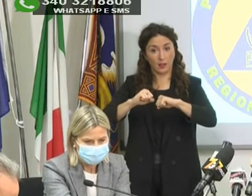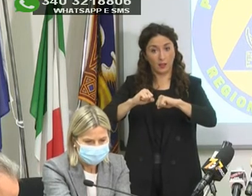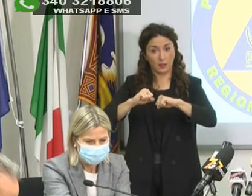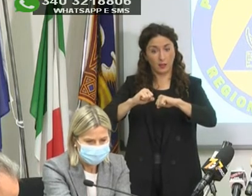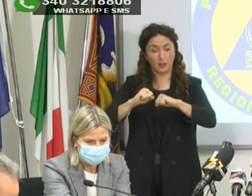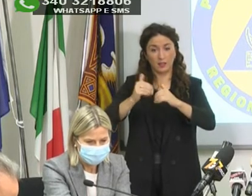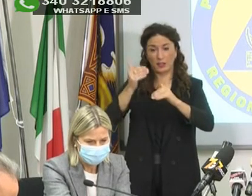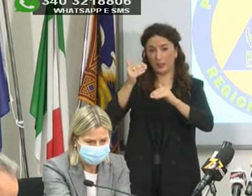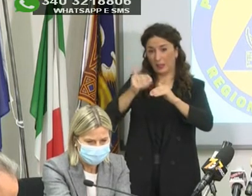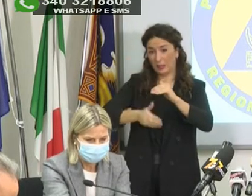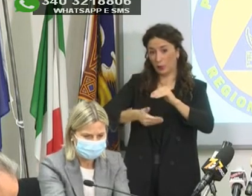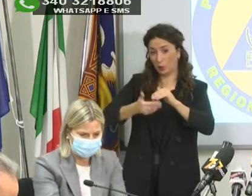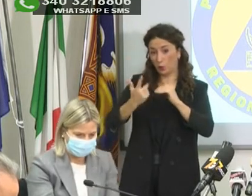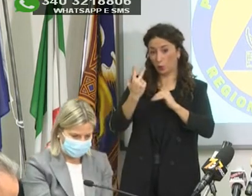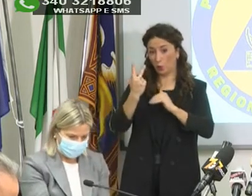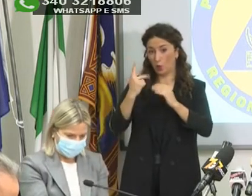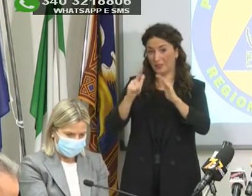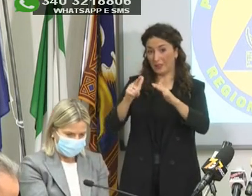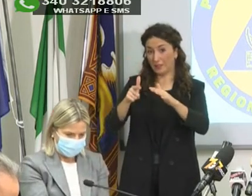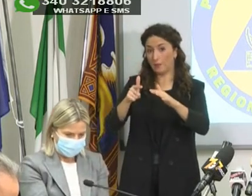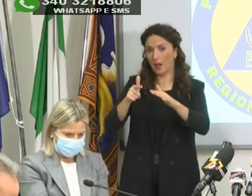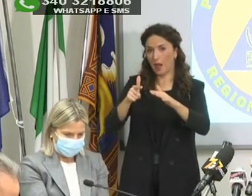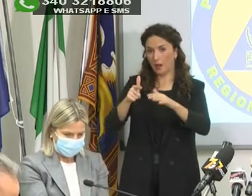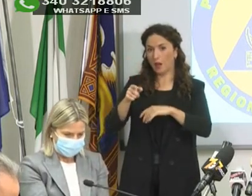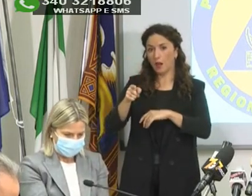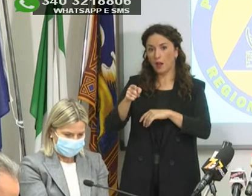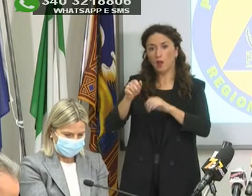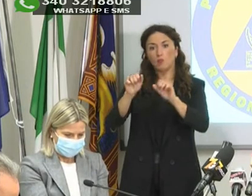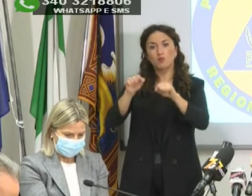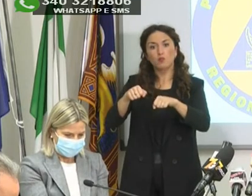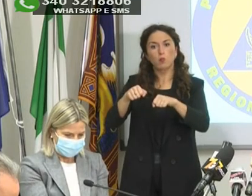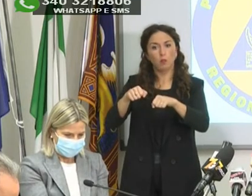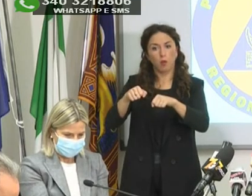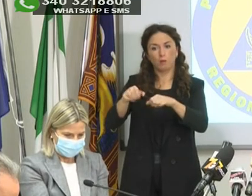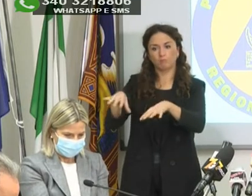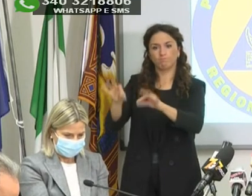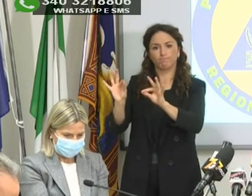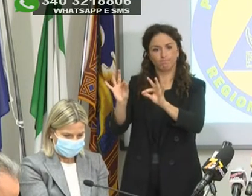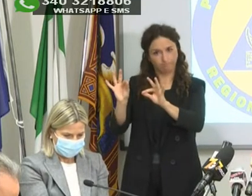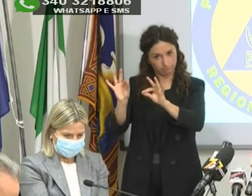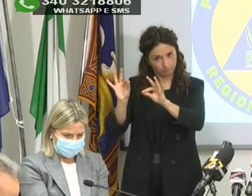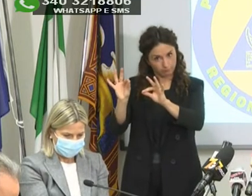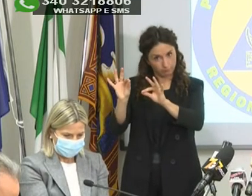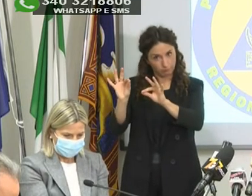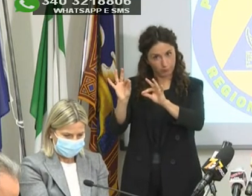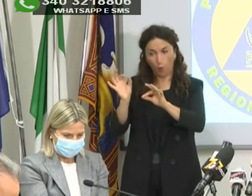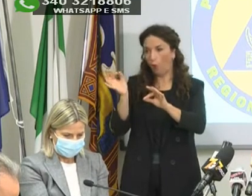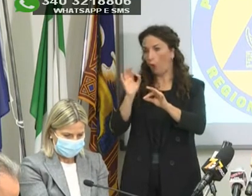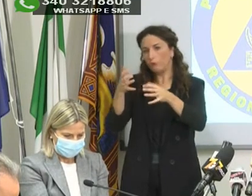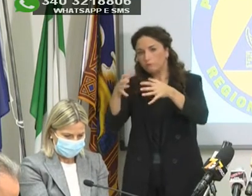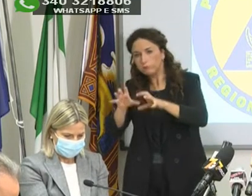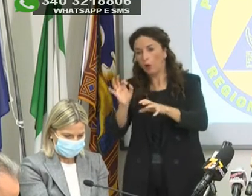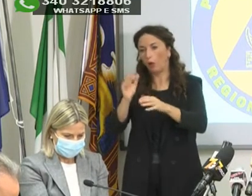entro una quindicina di giorni è realistico aspettare che vengano sospese o ridotte